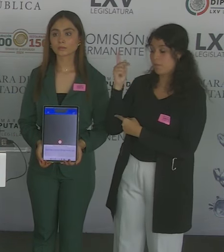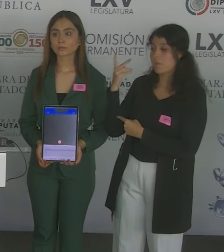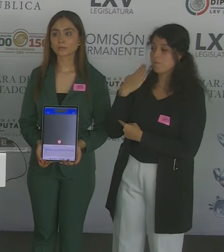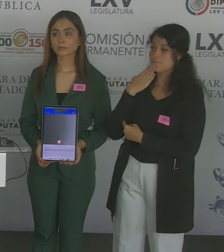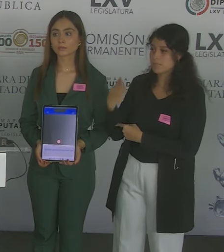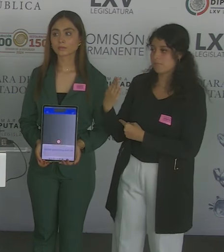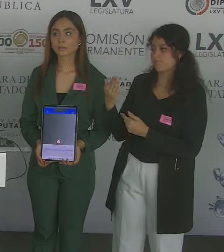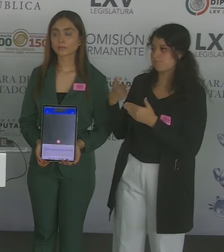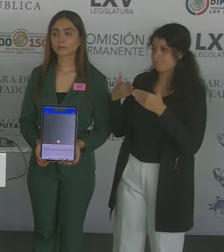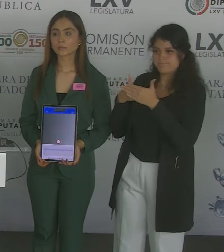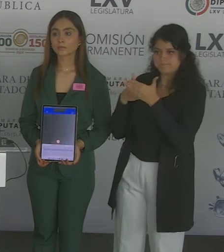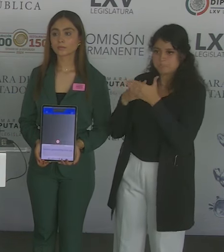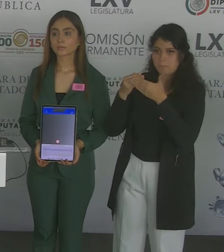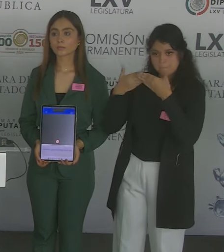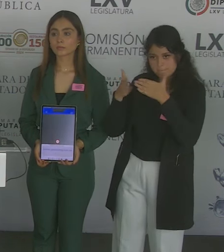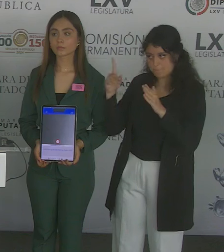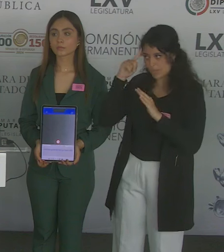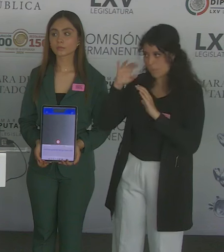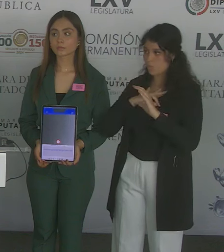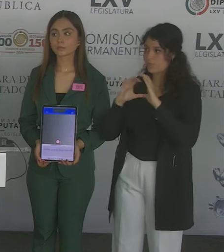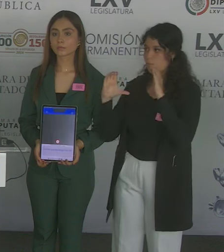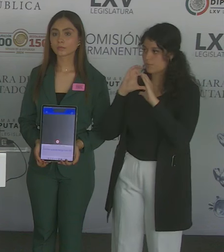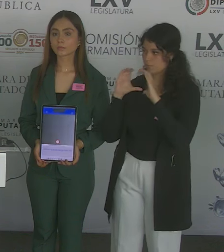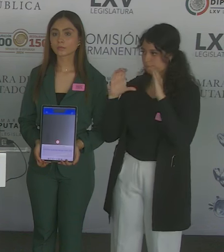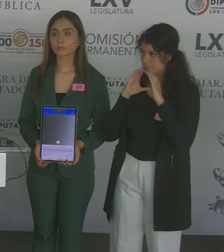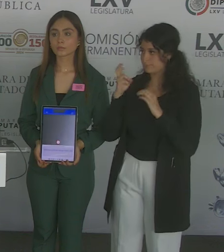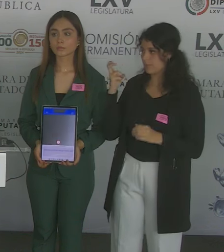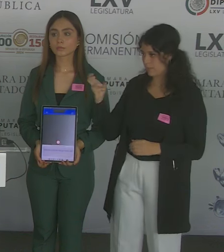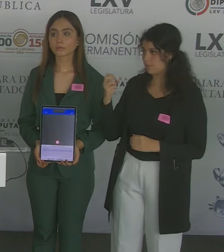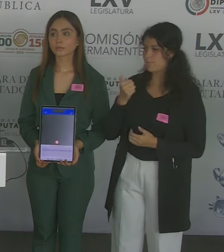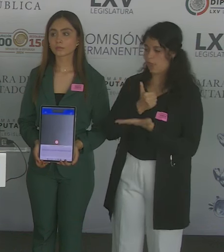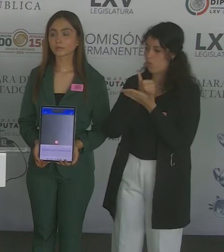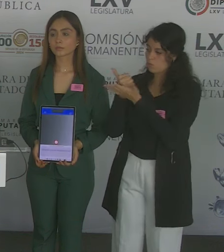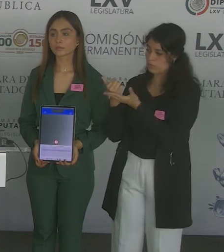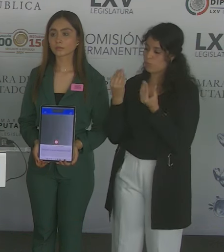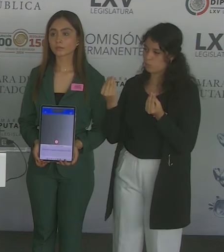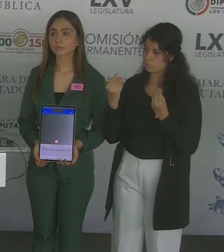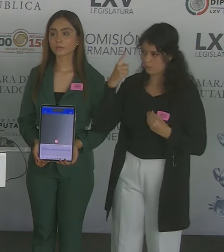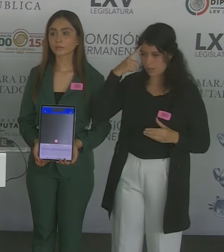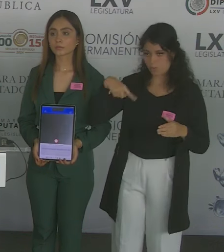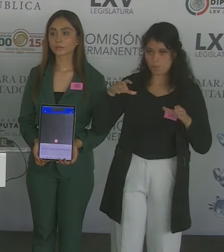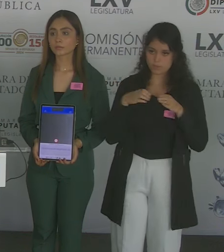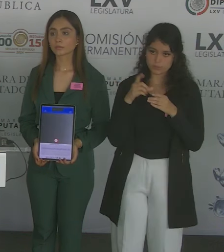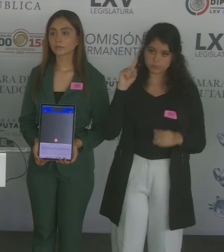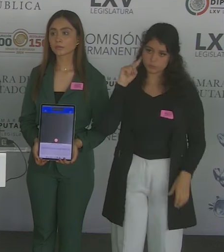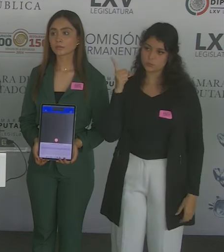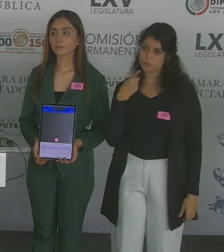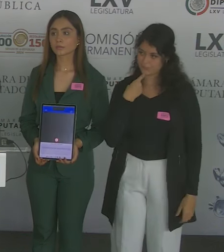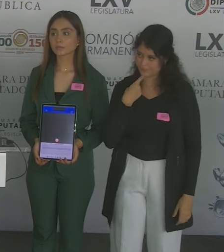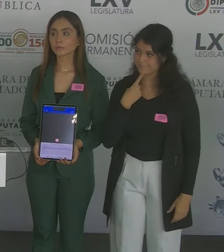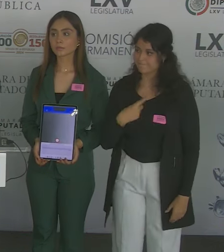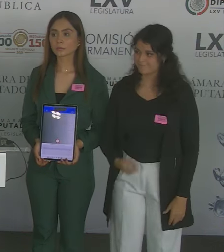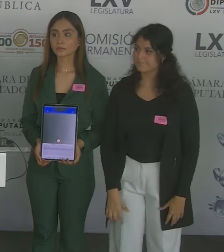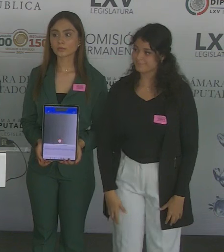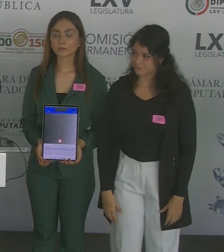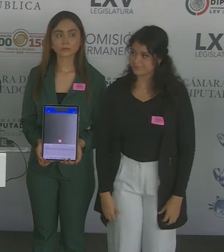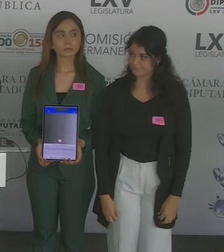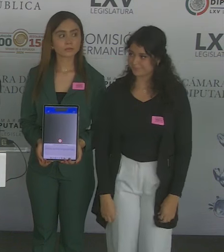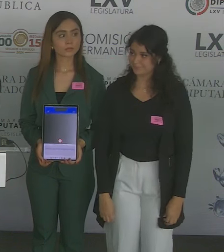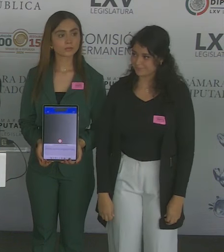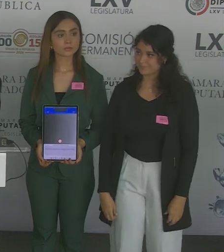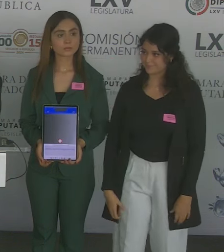estamos alimentando la aplicación nos ayuda justamente a derribar estas Barreras y ayudar a las comunidades de